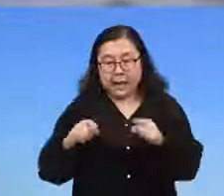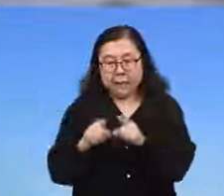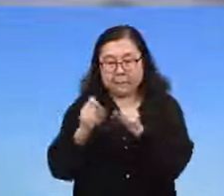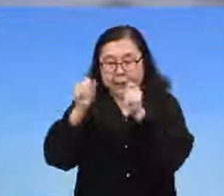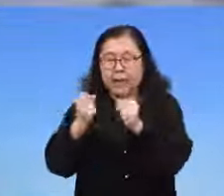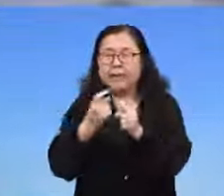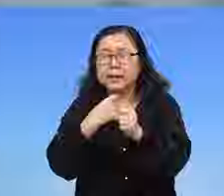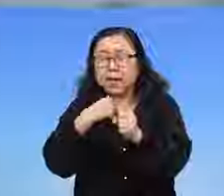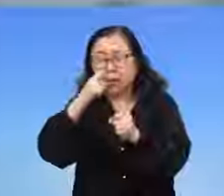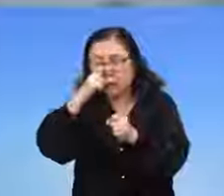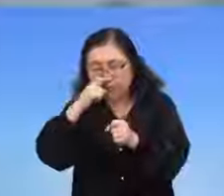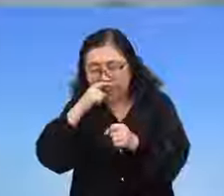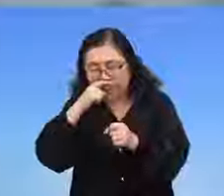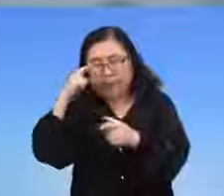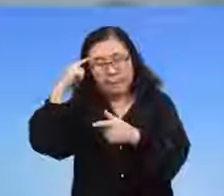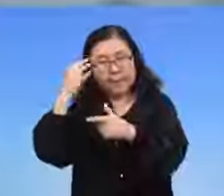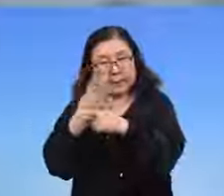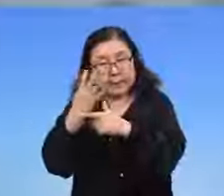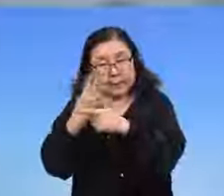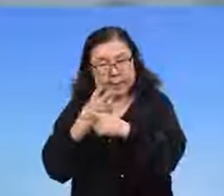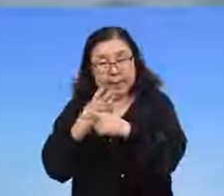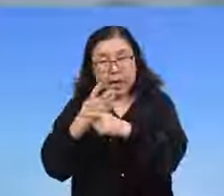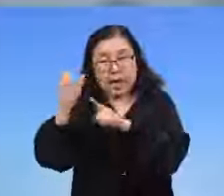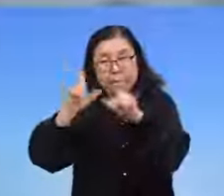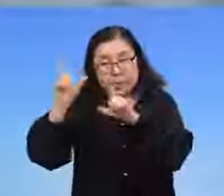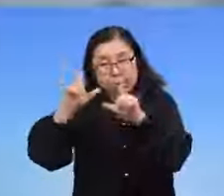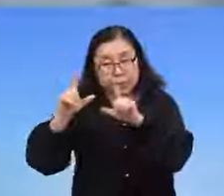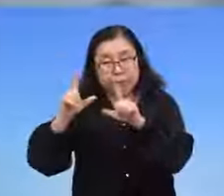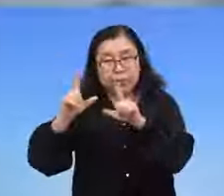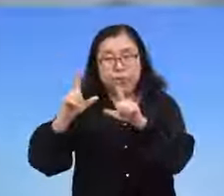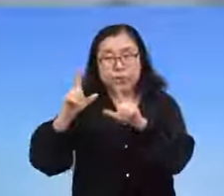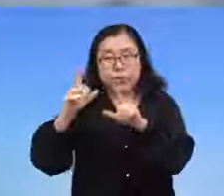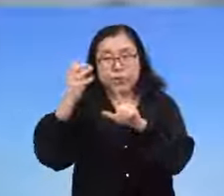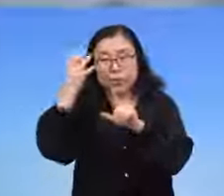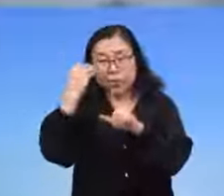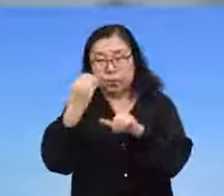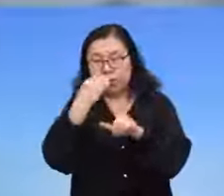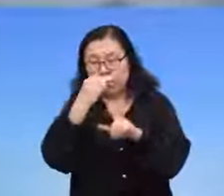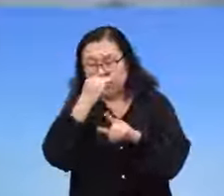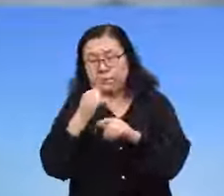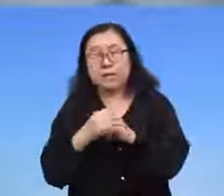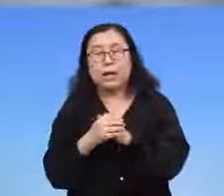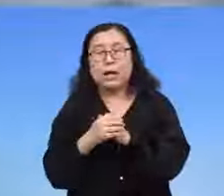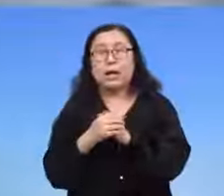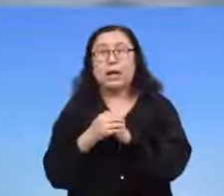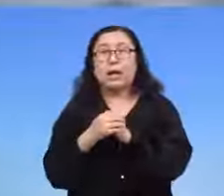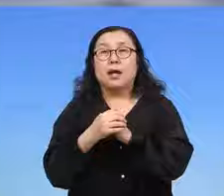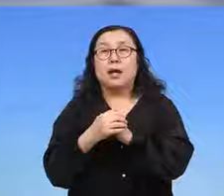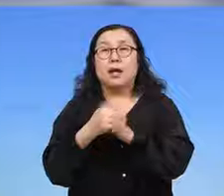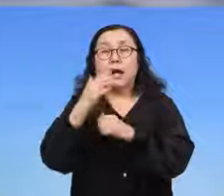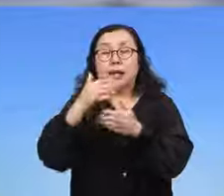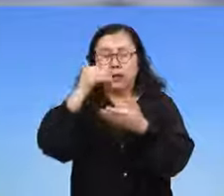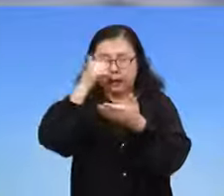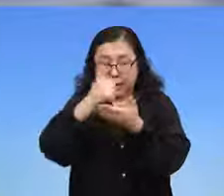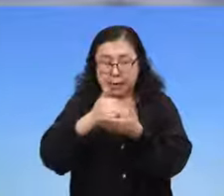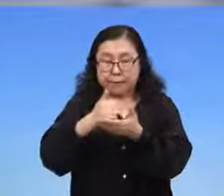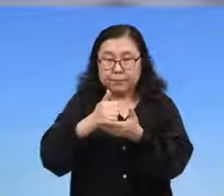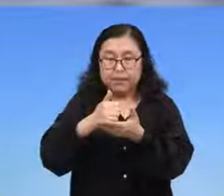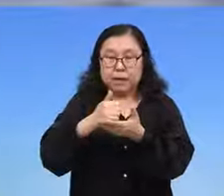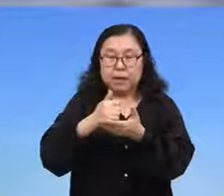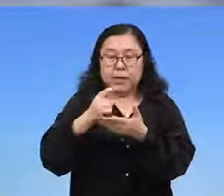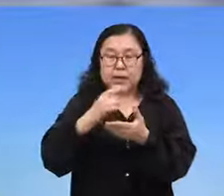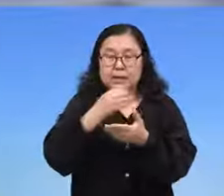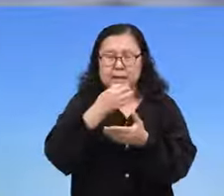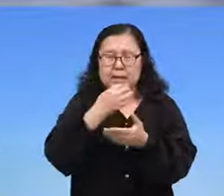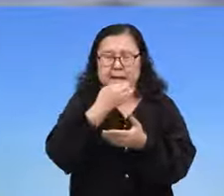늘 함께했던 그 동방박사들의 모습을 본문에서 볼 수 있는데요, 우린 이걸 늘 훈련해야 돼요. 그래서 하나님,